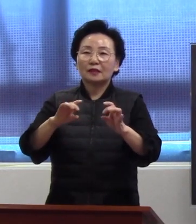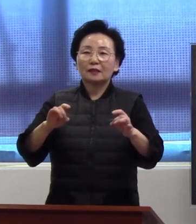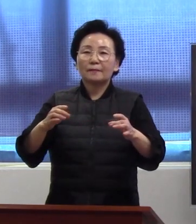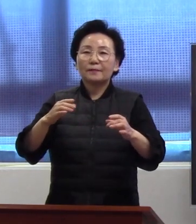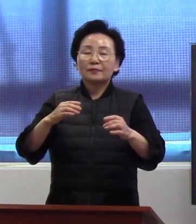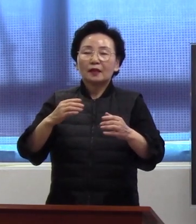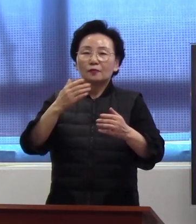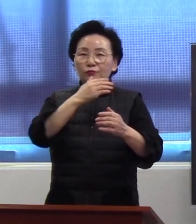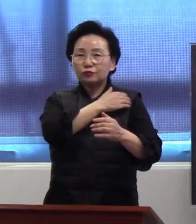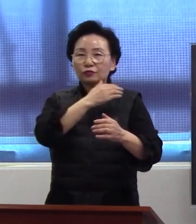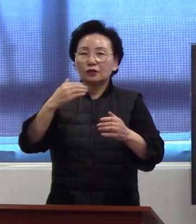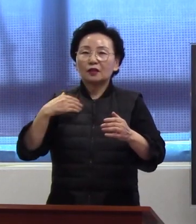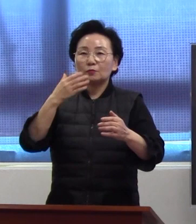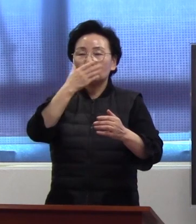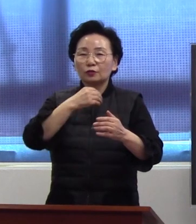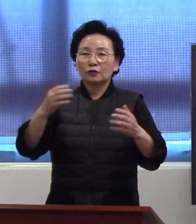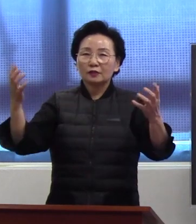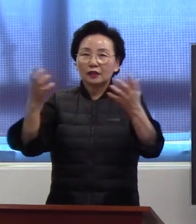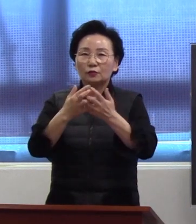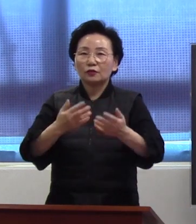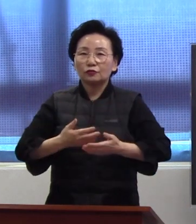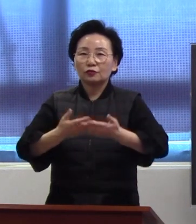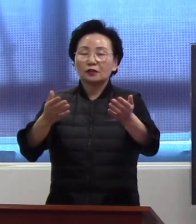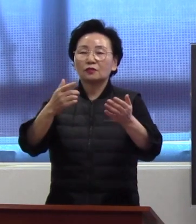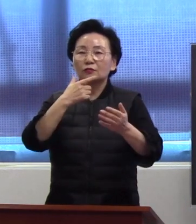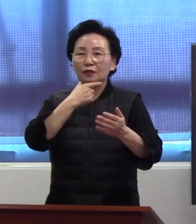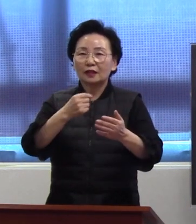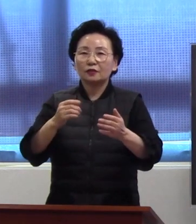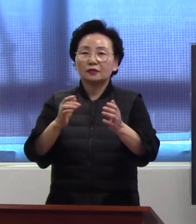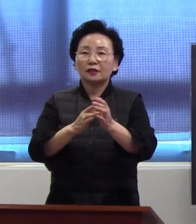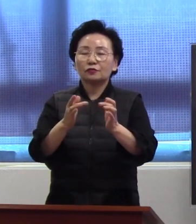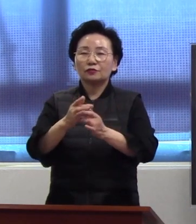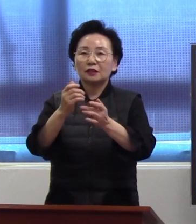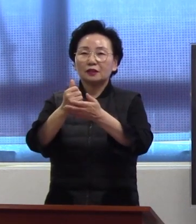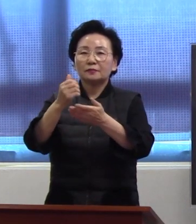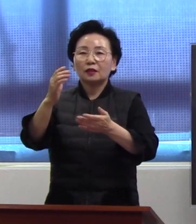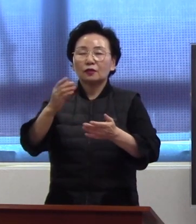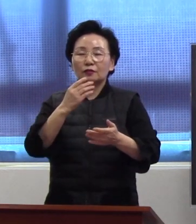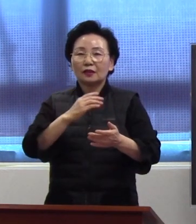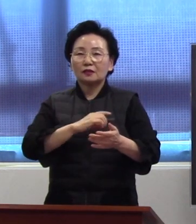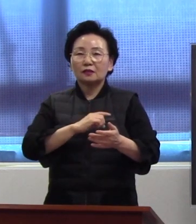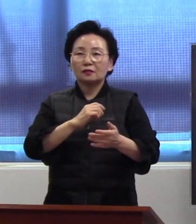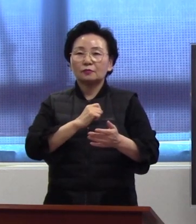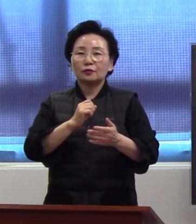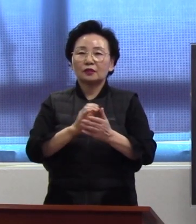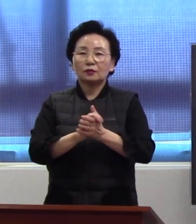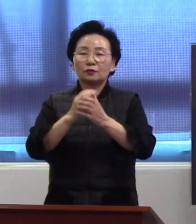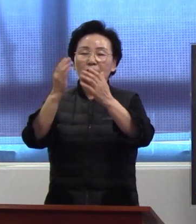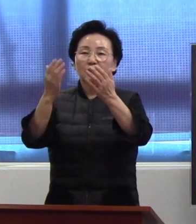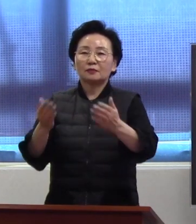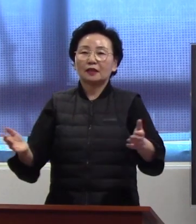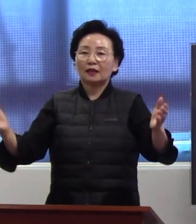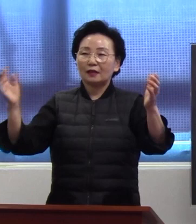가정마다 풍성한 복으로 채워주시기를 원하여 예수님 거룩하신 이름으로